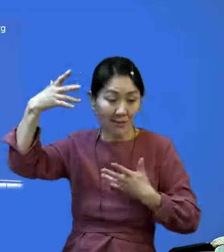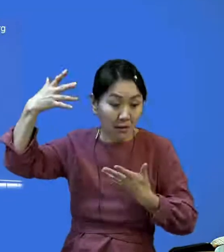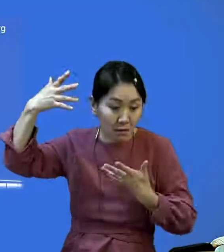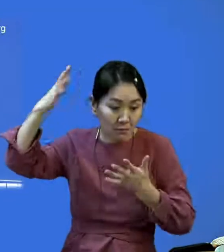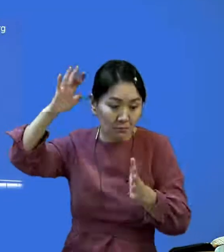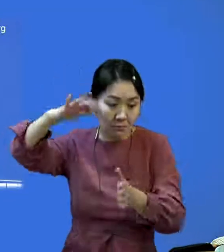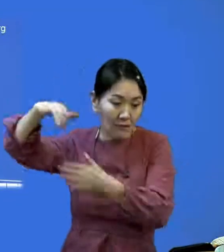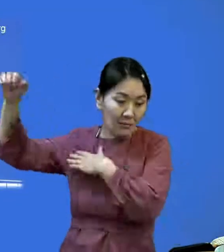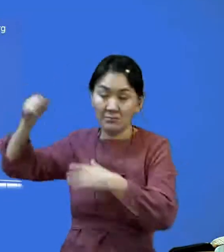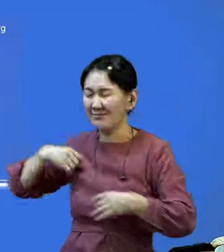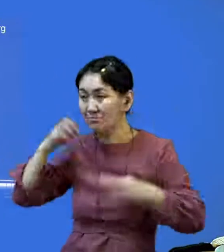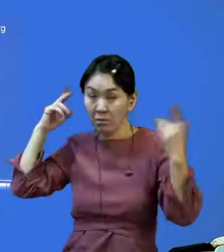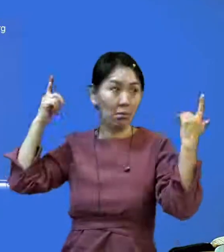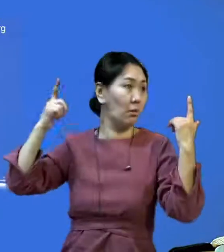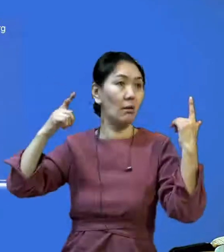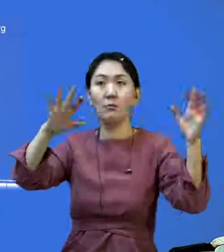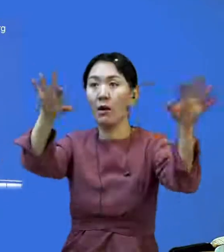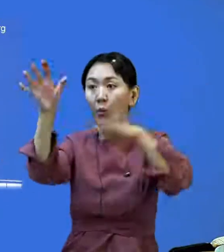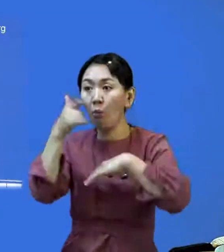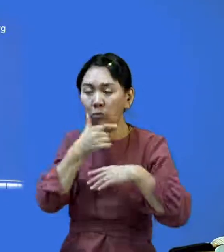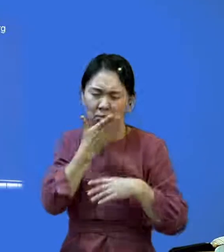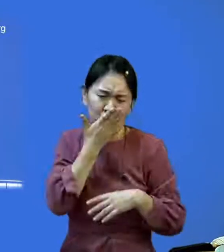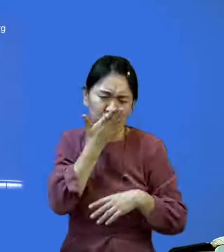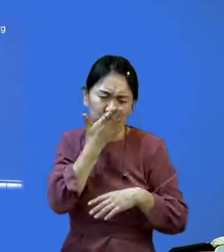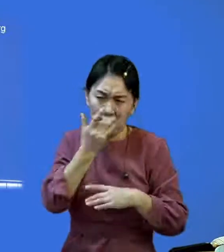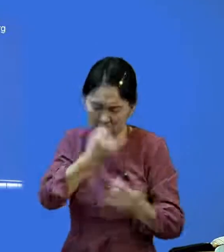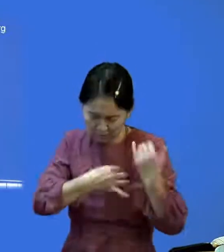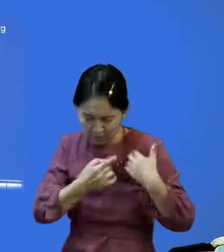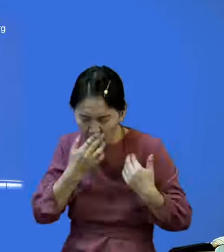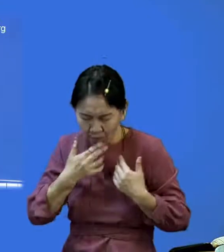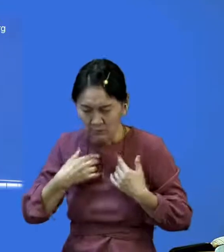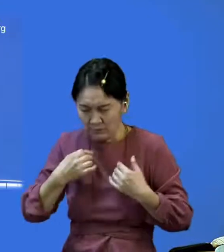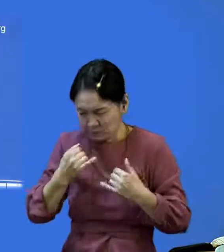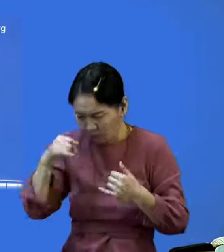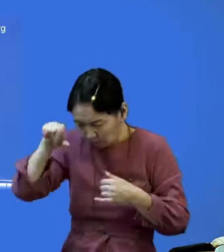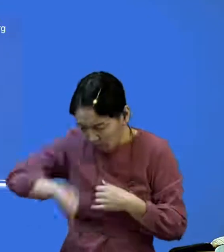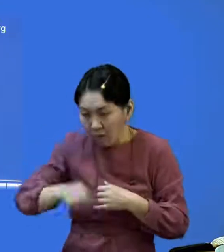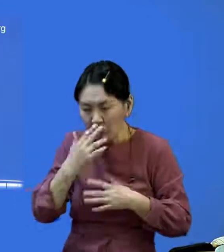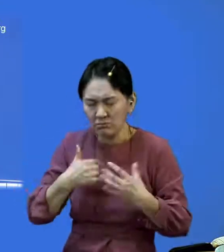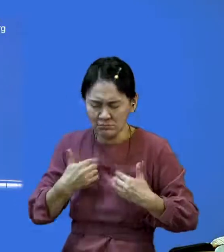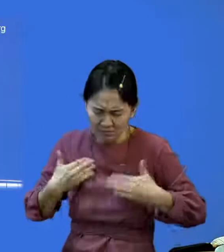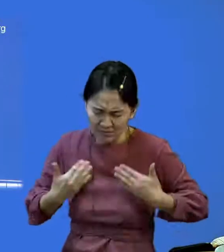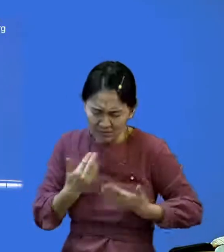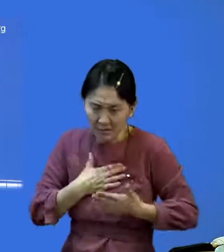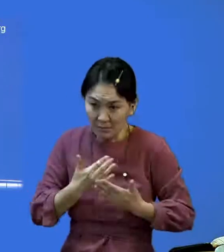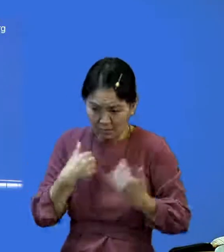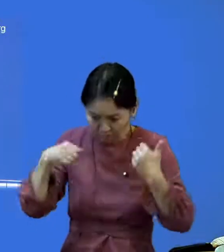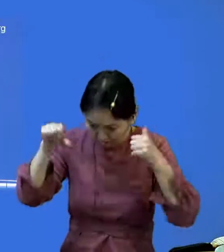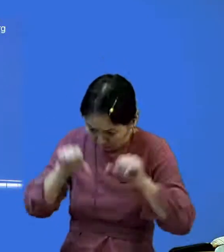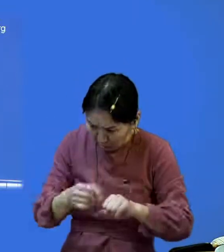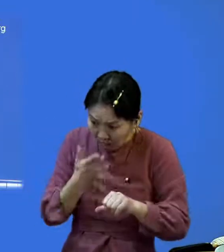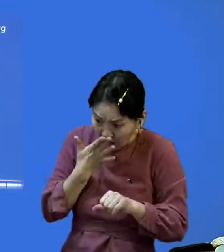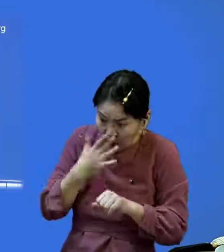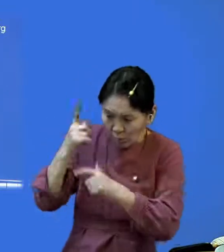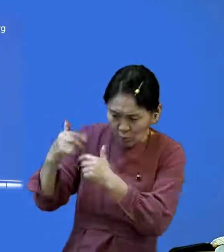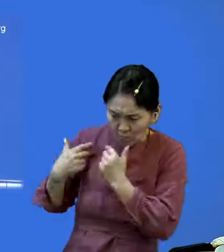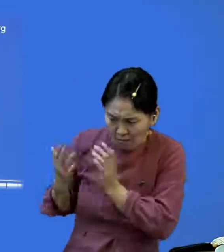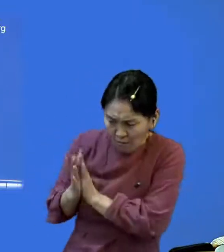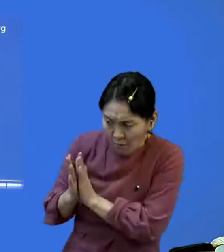би өөрийнхөө хавчлах шахалттай баяртай байдаг хизээ мөхсд нь тэр үедээ хүчтэй байдаг